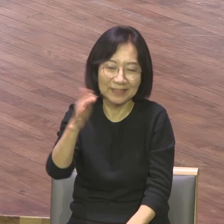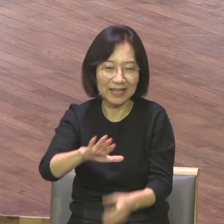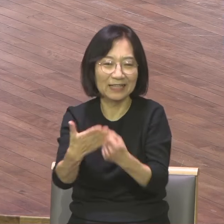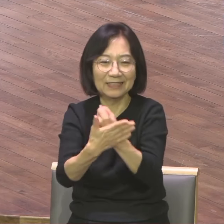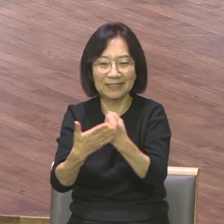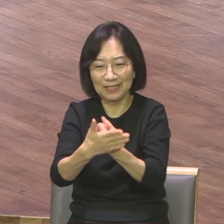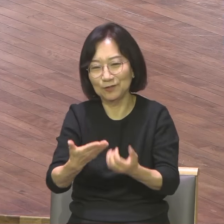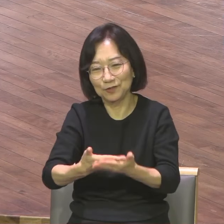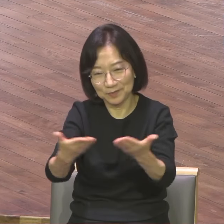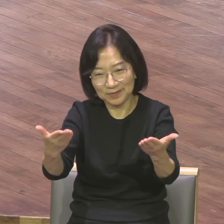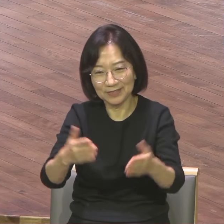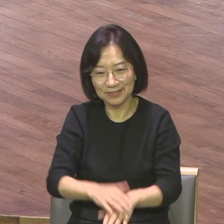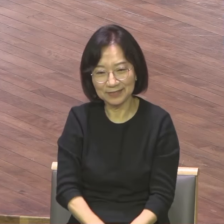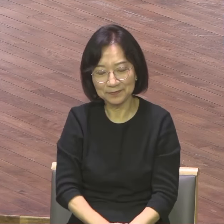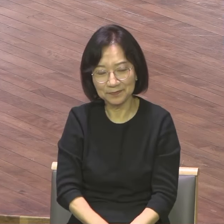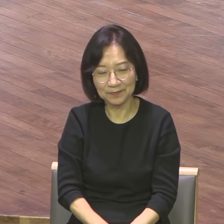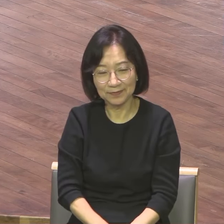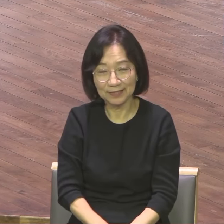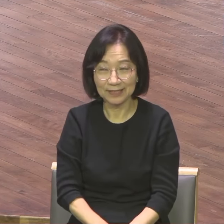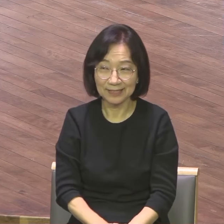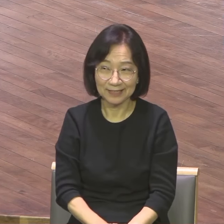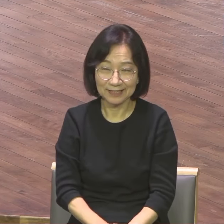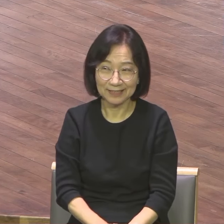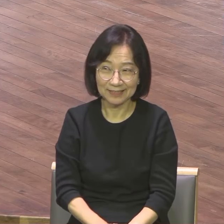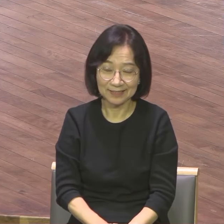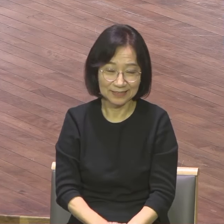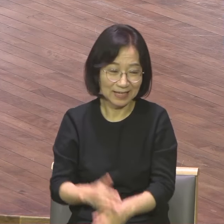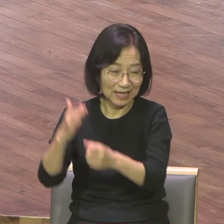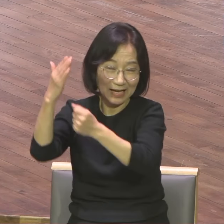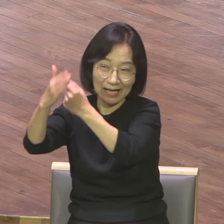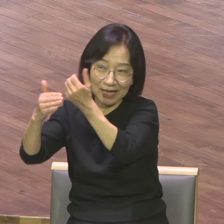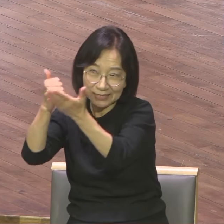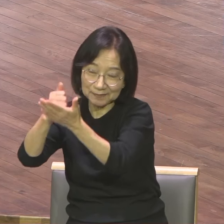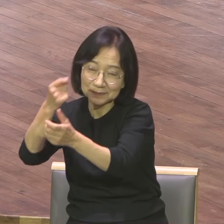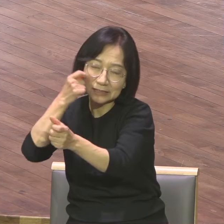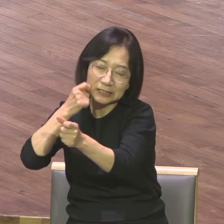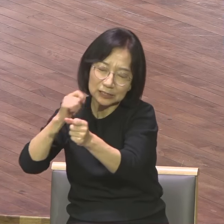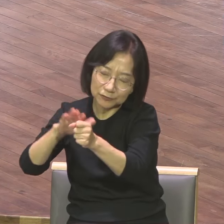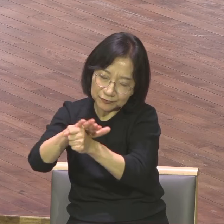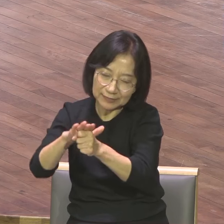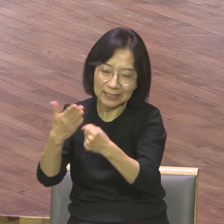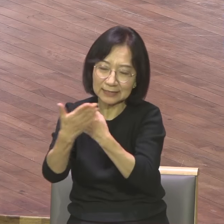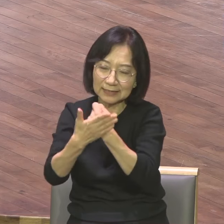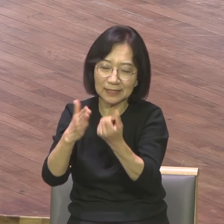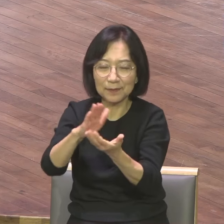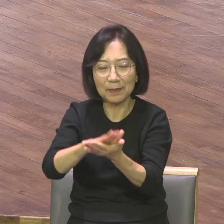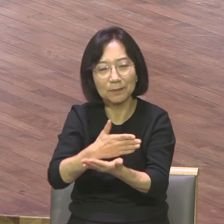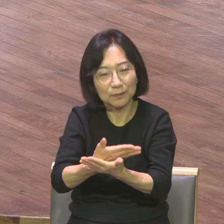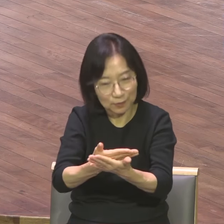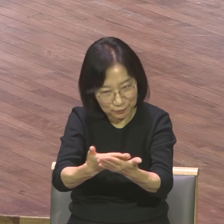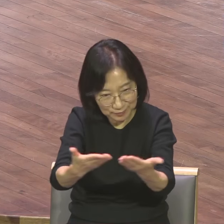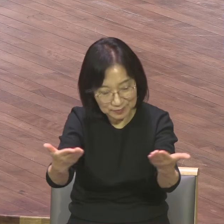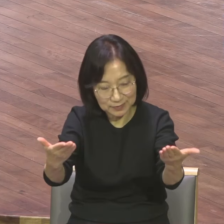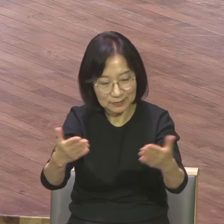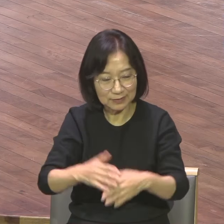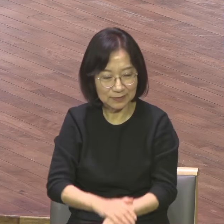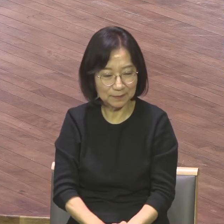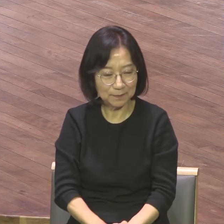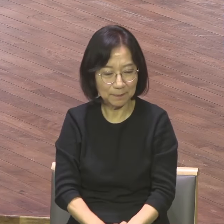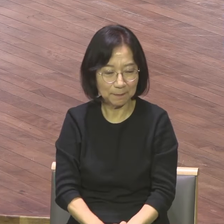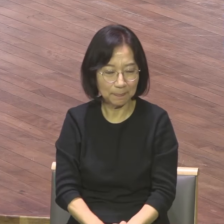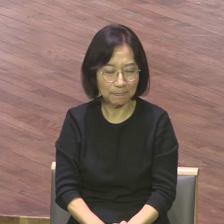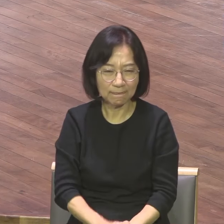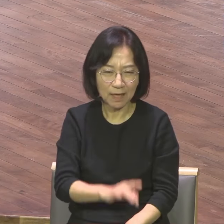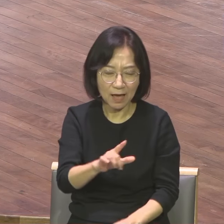계시고 은혜를 베푸시는 이 하나님. 이 말씀은요 정말 한 부분 한 부분이 우리의 가슴을